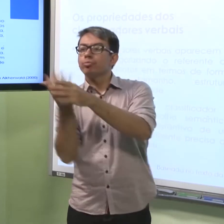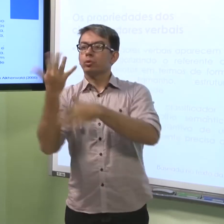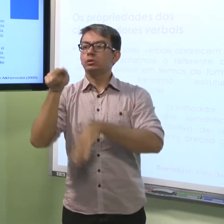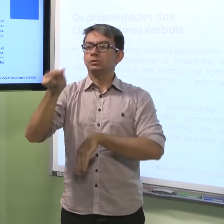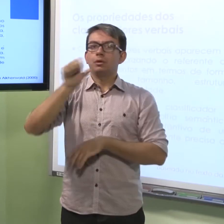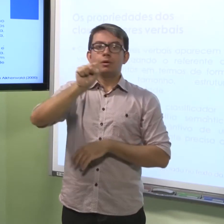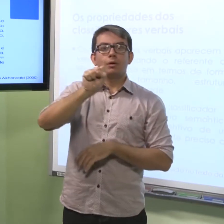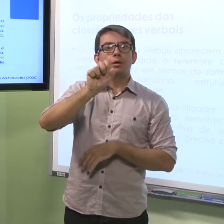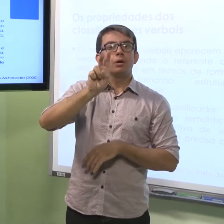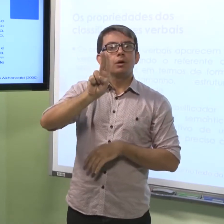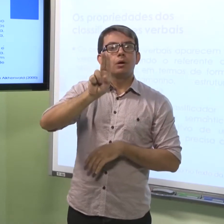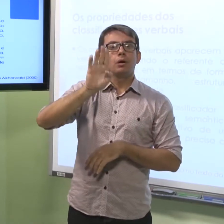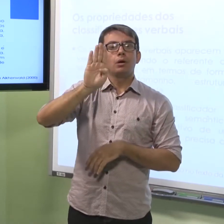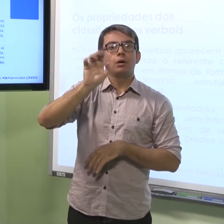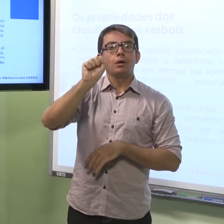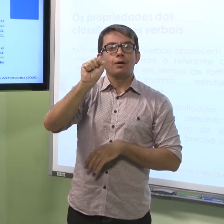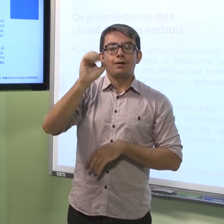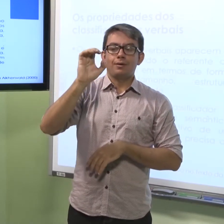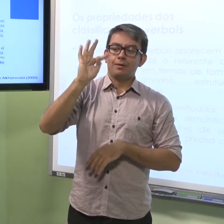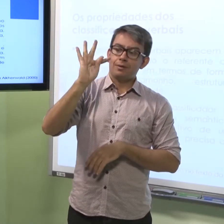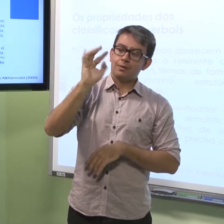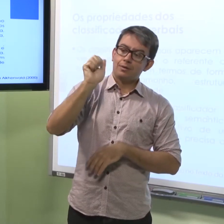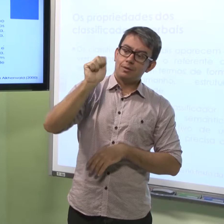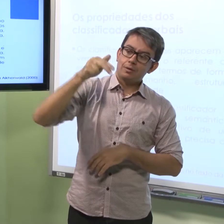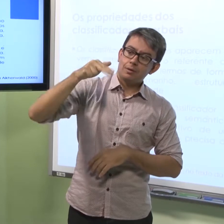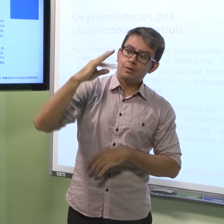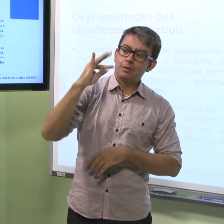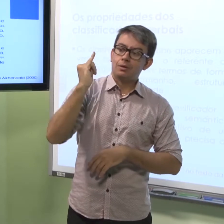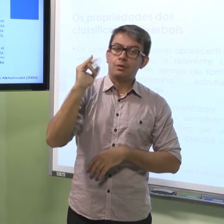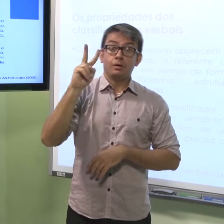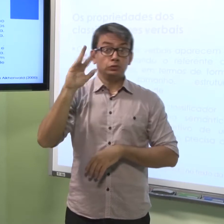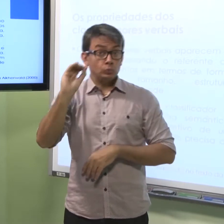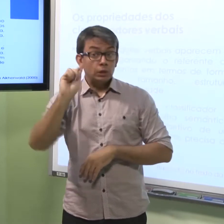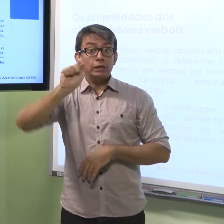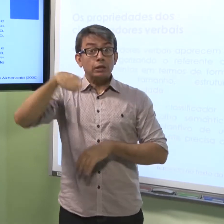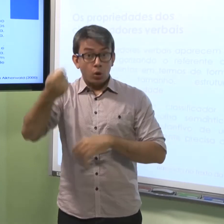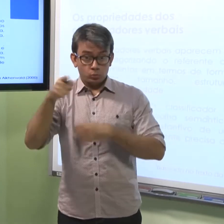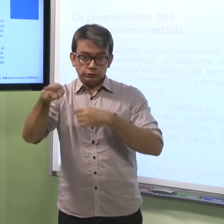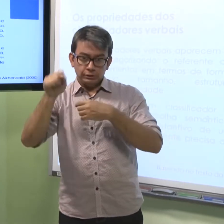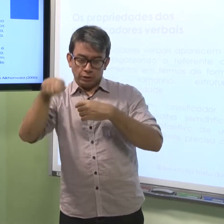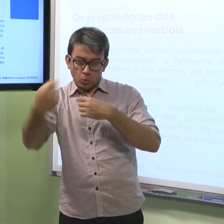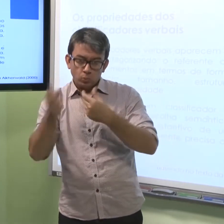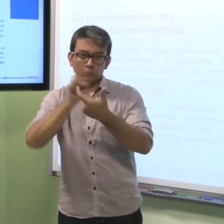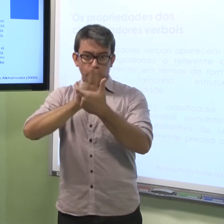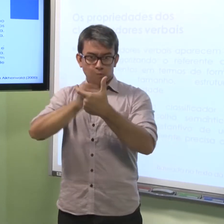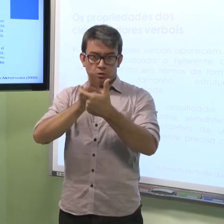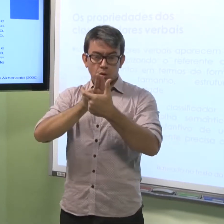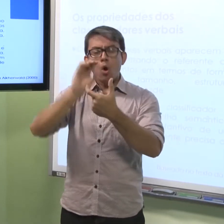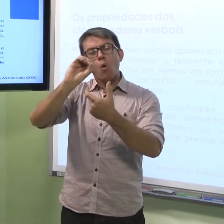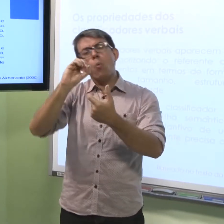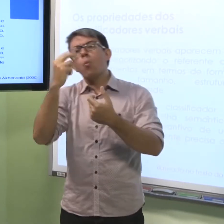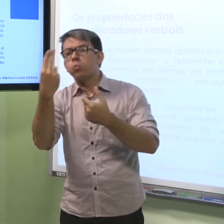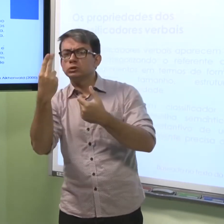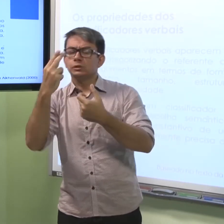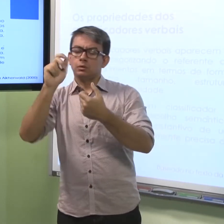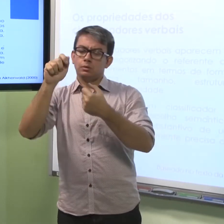os classificadores verbais eles se originam somente do verbo, não. Eles podem se originar também de um substantivo, que é